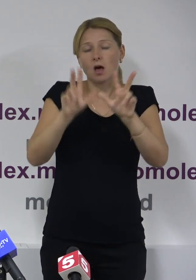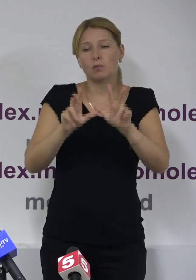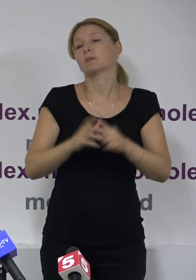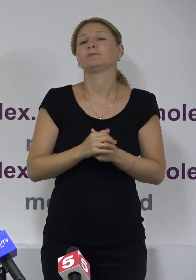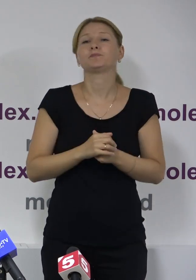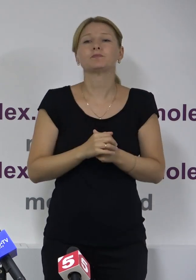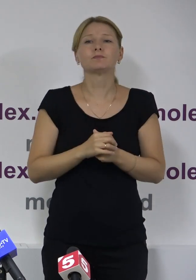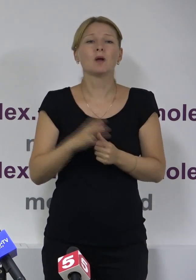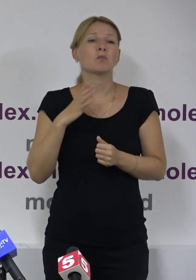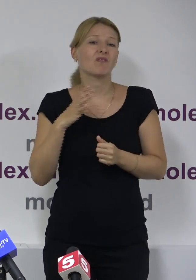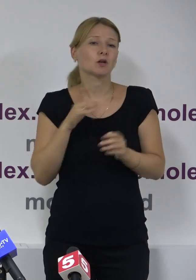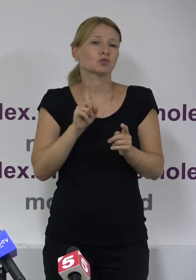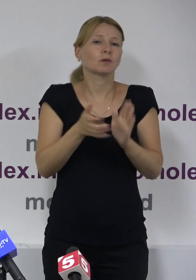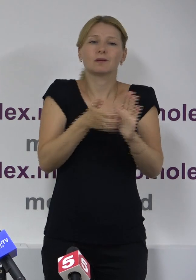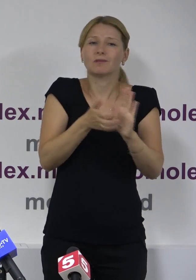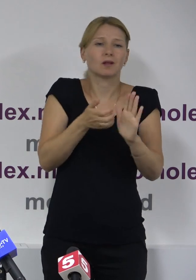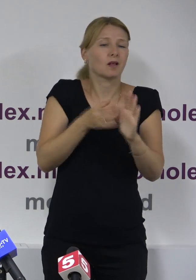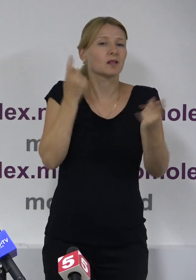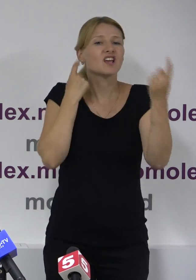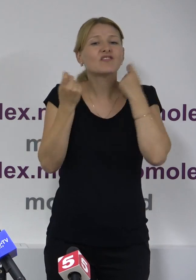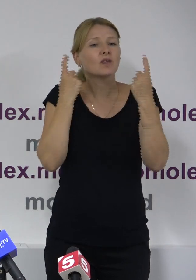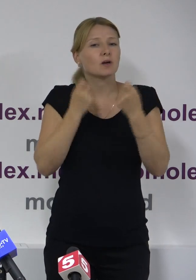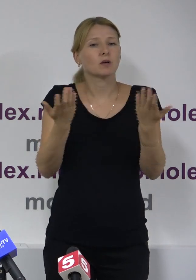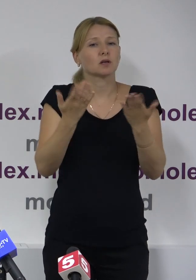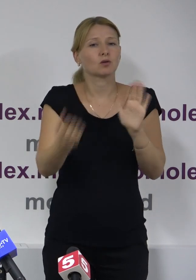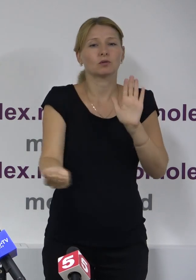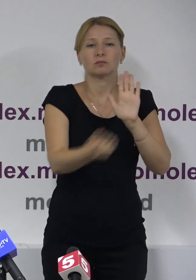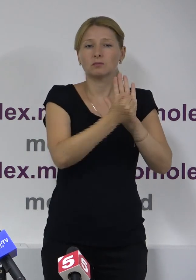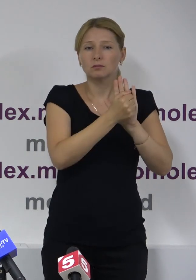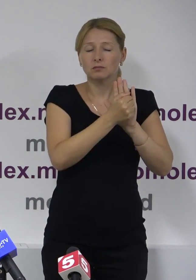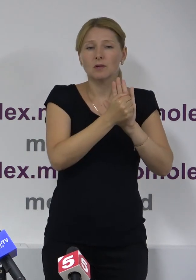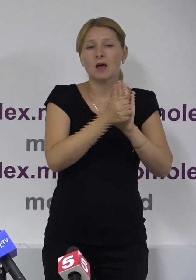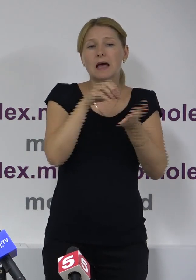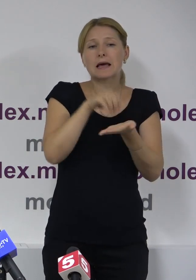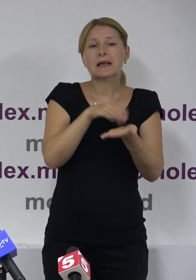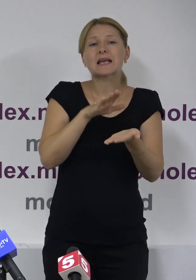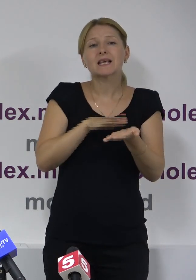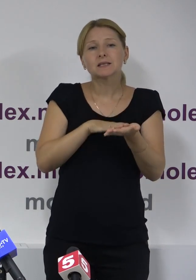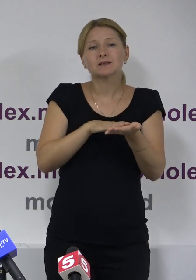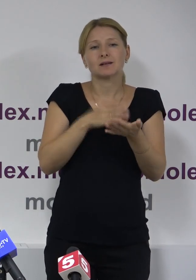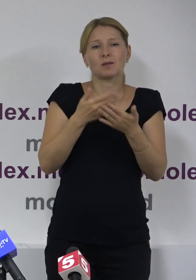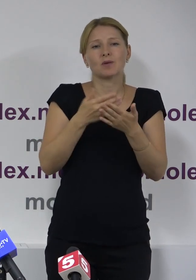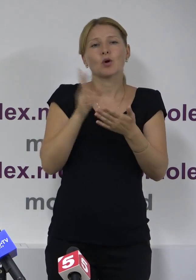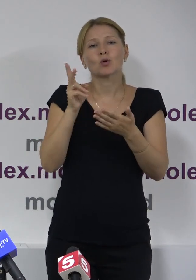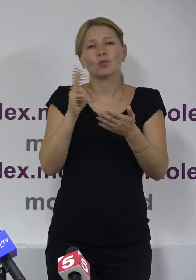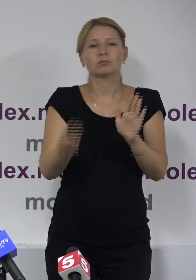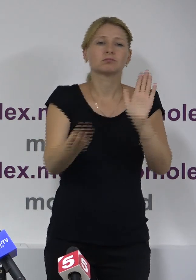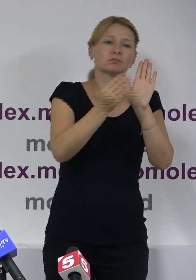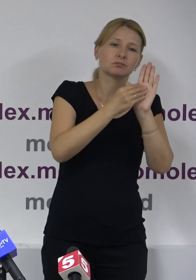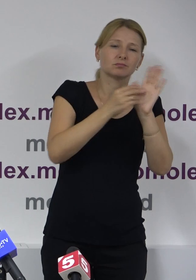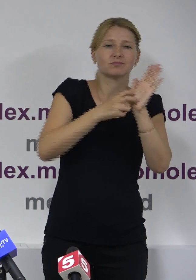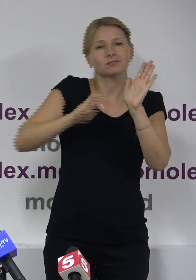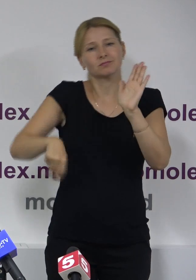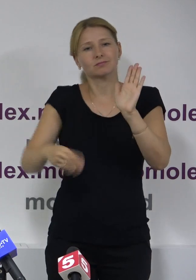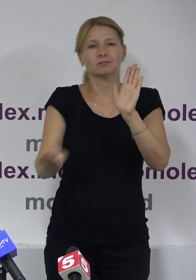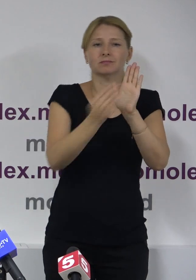nu găsim întotdeauna informațiile publicate la registrul de intrări și ieșiri pe pagina web, dar